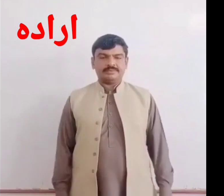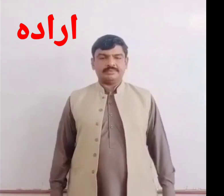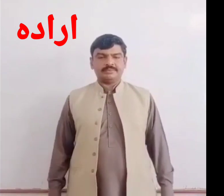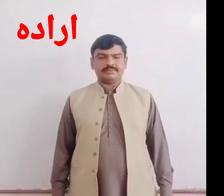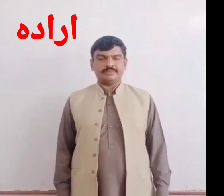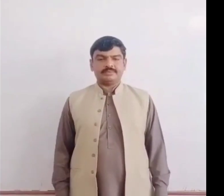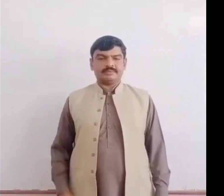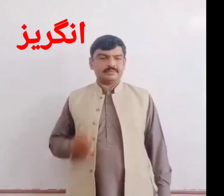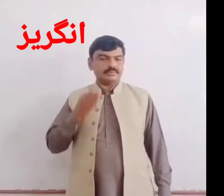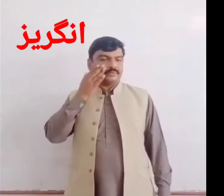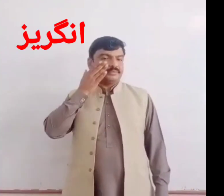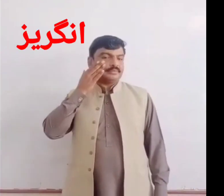अंग्रेज,